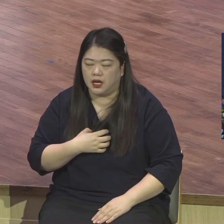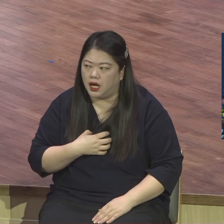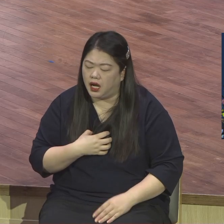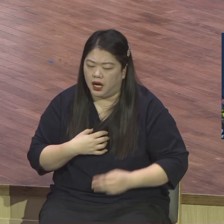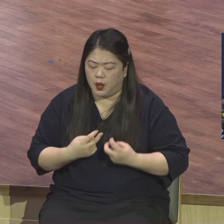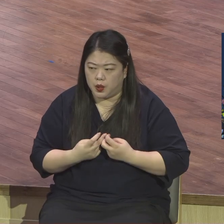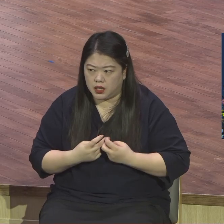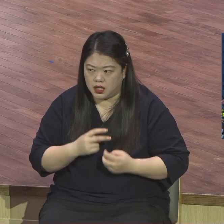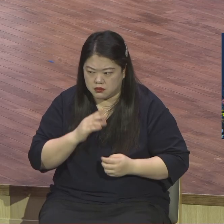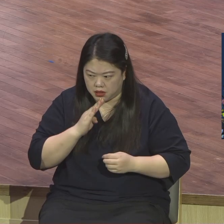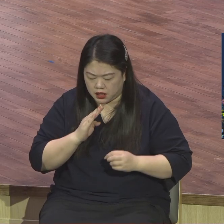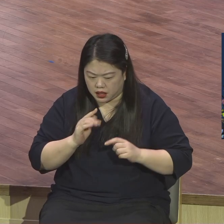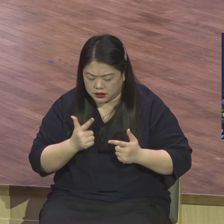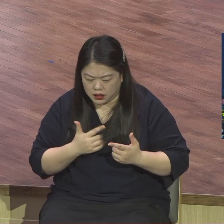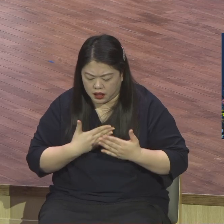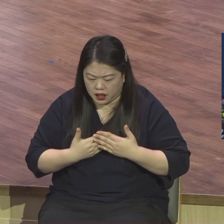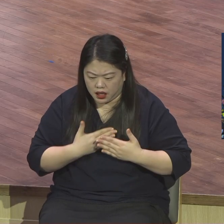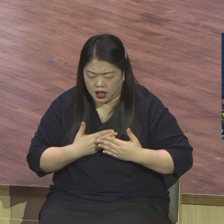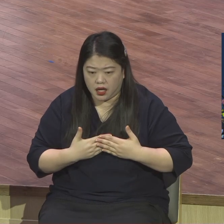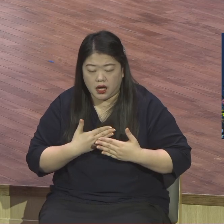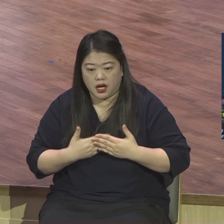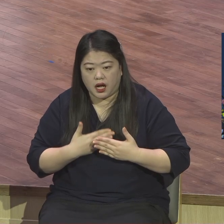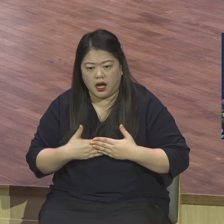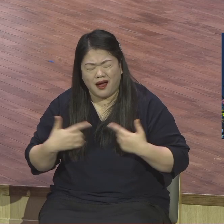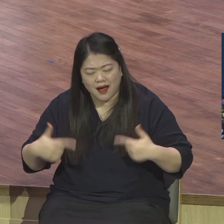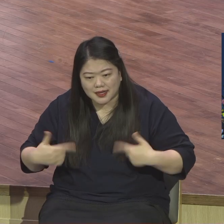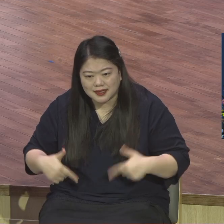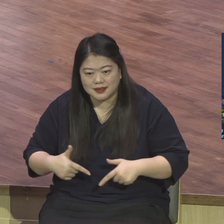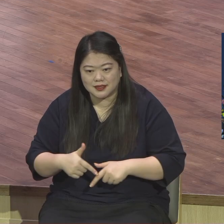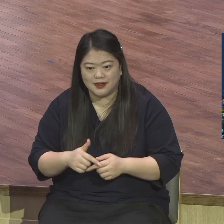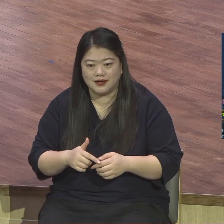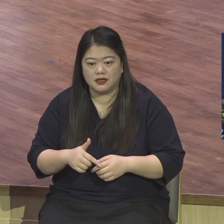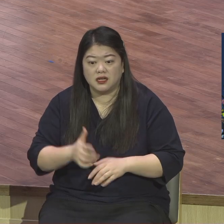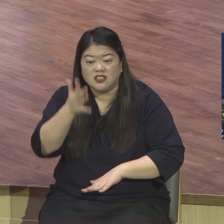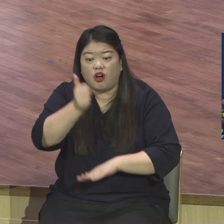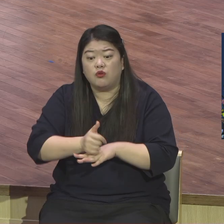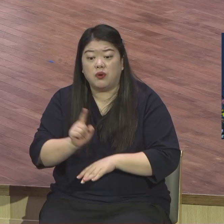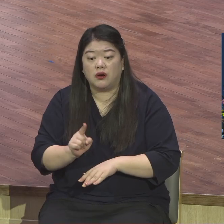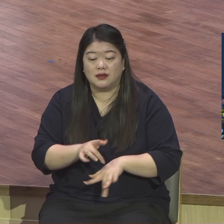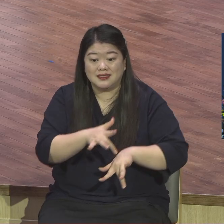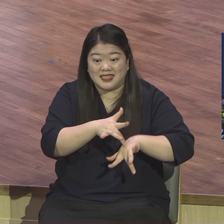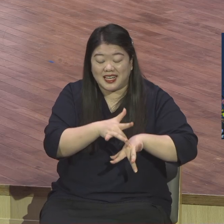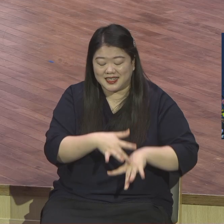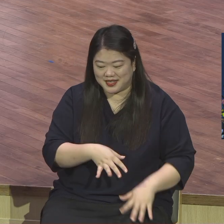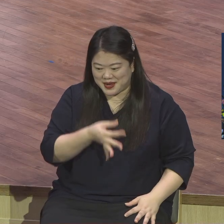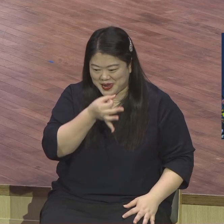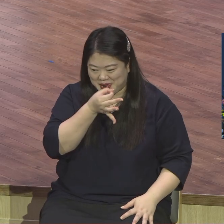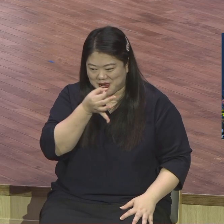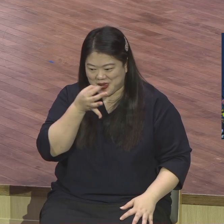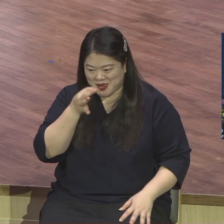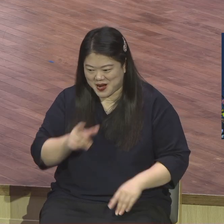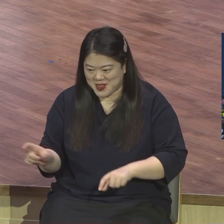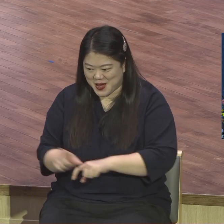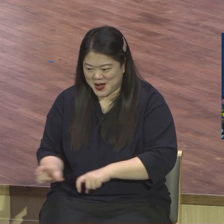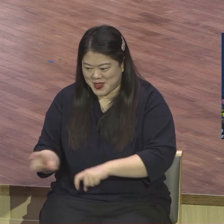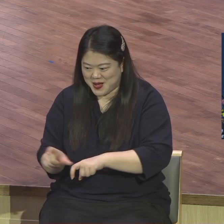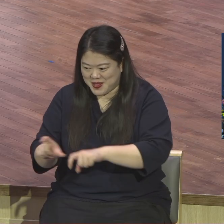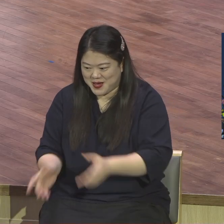염려 걱정, 이런데 사단의 가라지에 다 빠져가지고 이 축복을 전혀 못 누리고